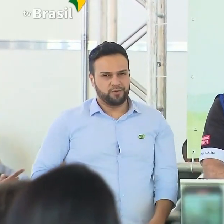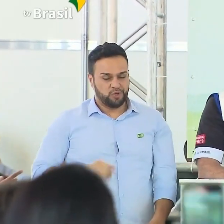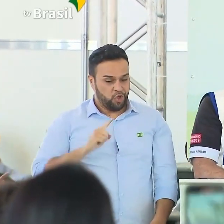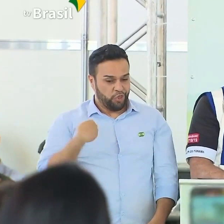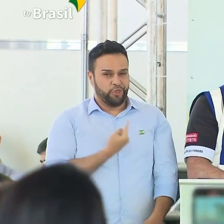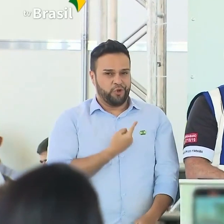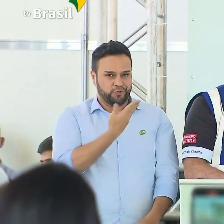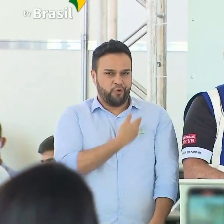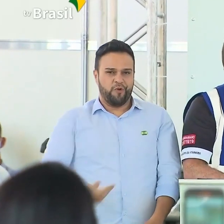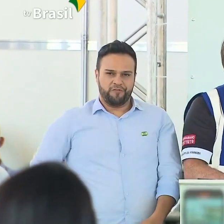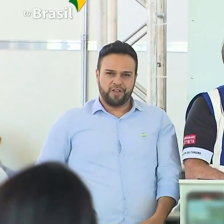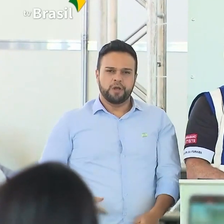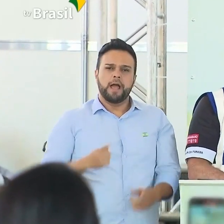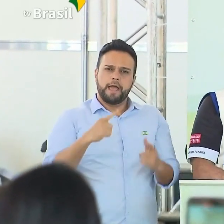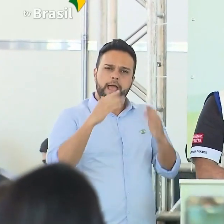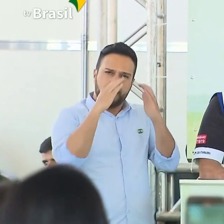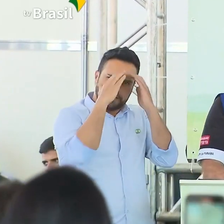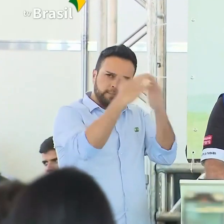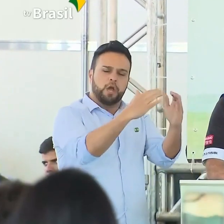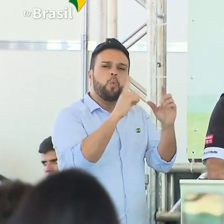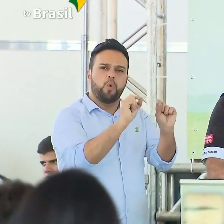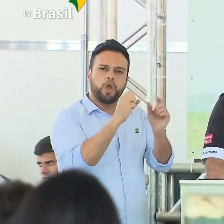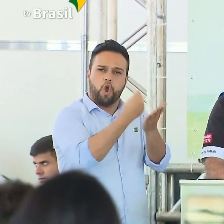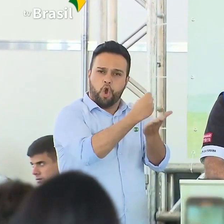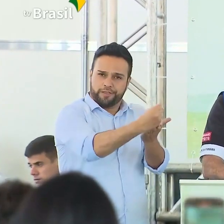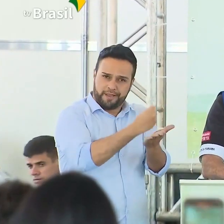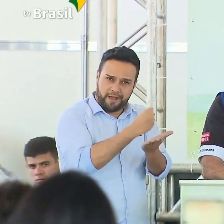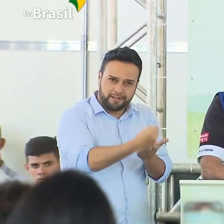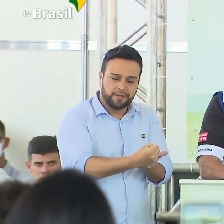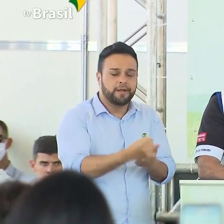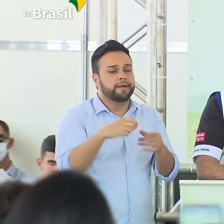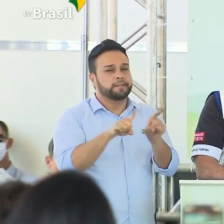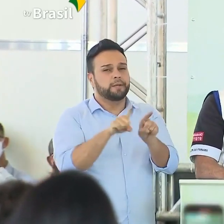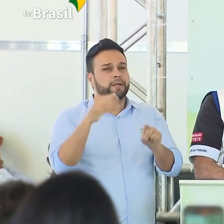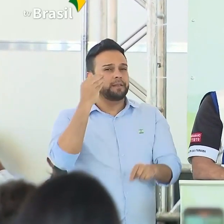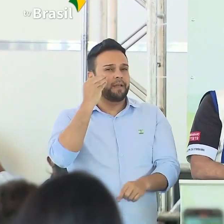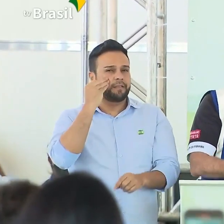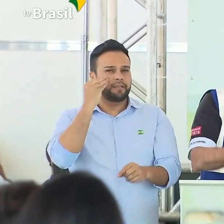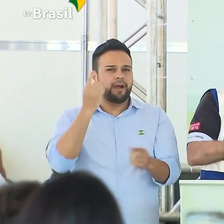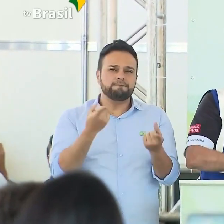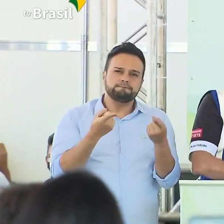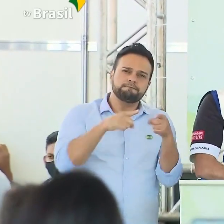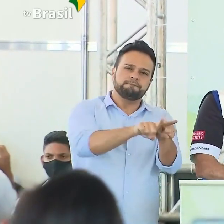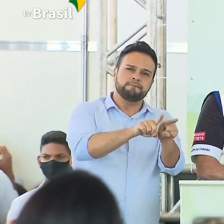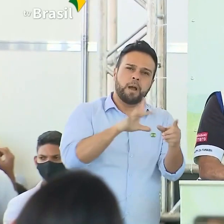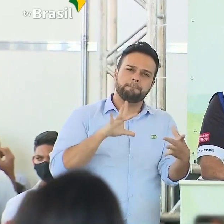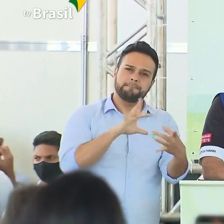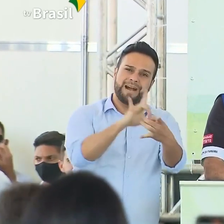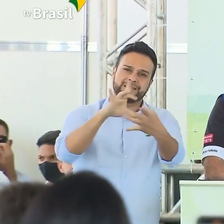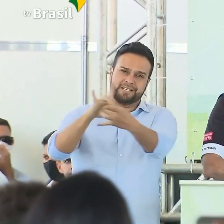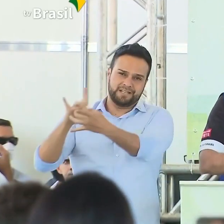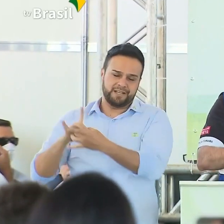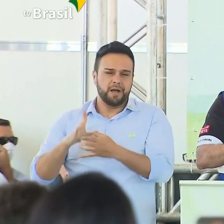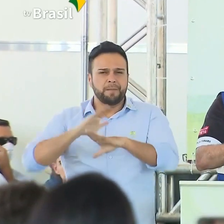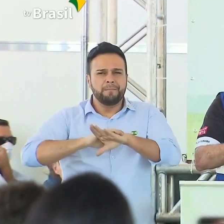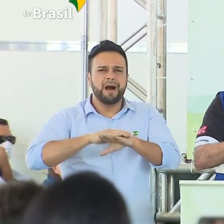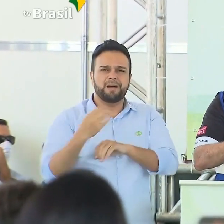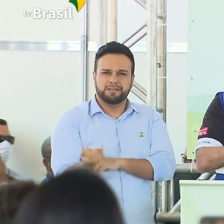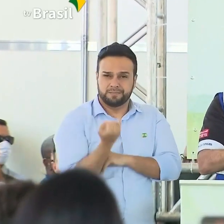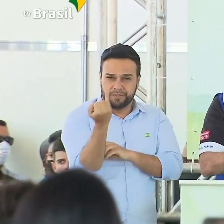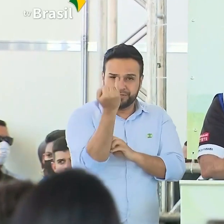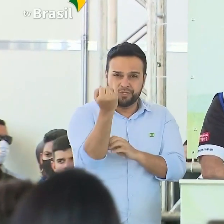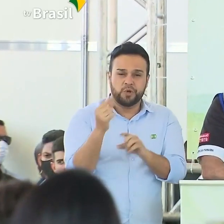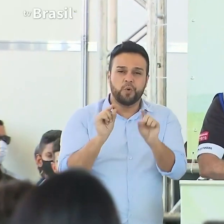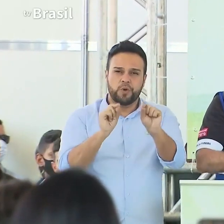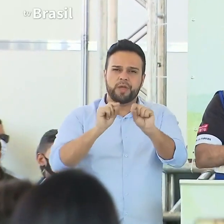governo é um governo de respeitar contratos, é de buscar parcerias e, o que é mais importante,